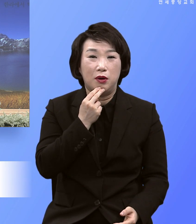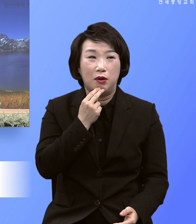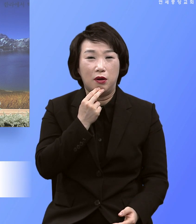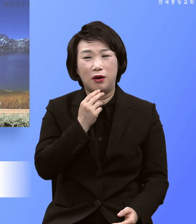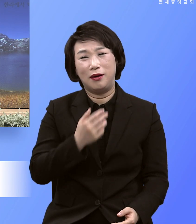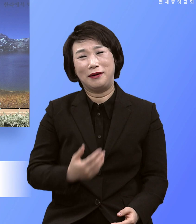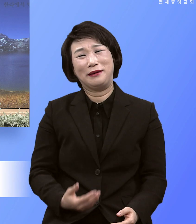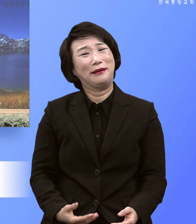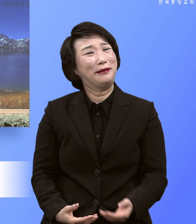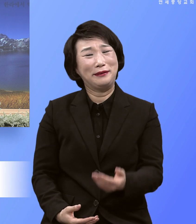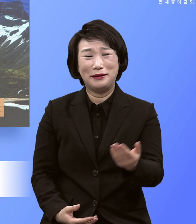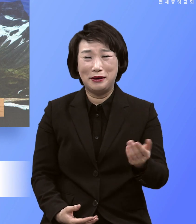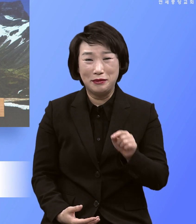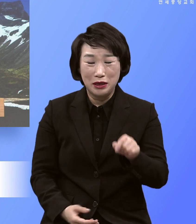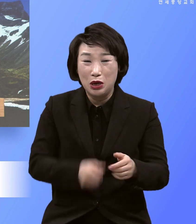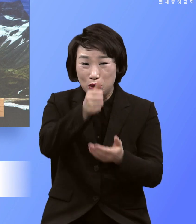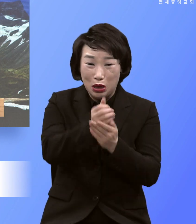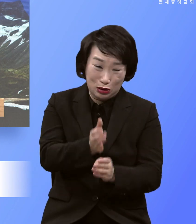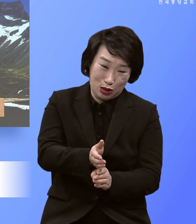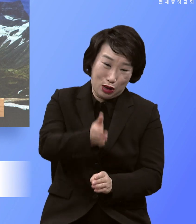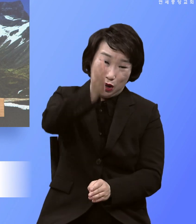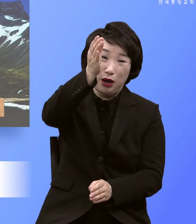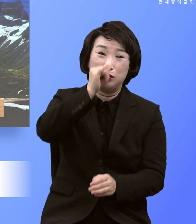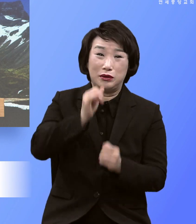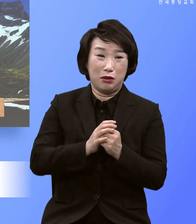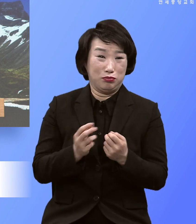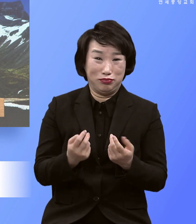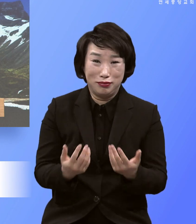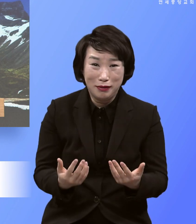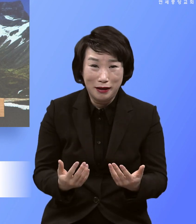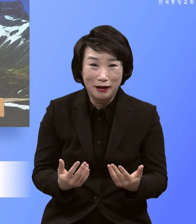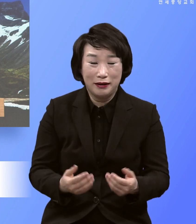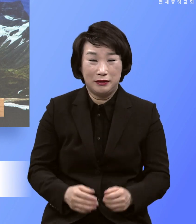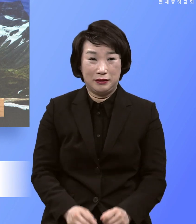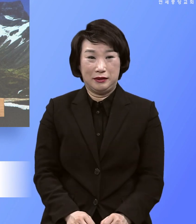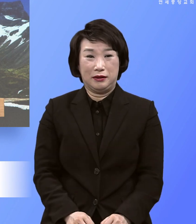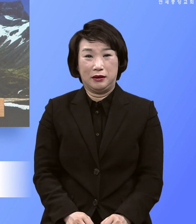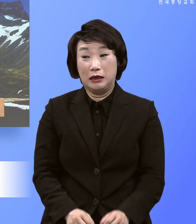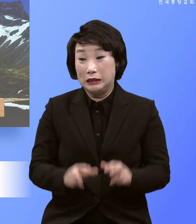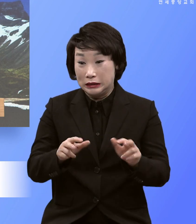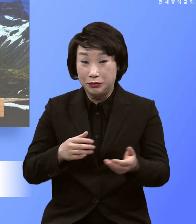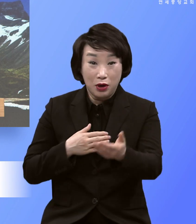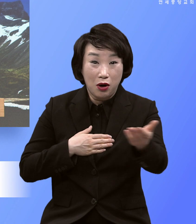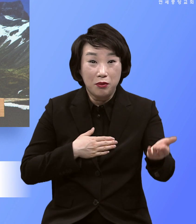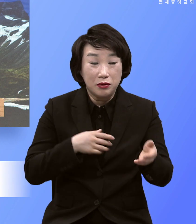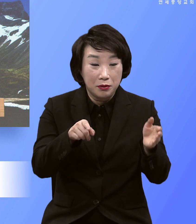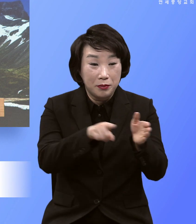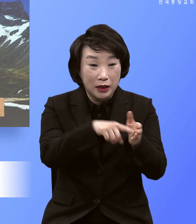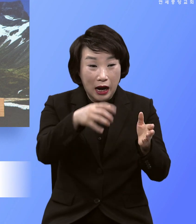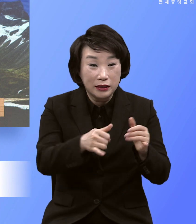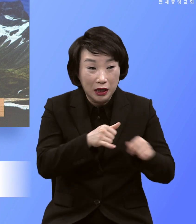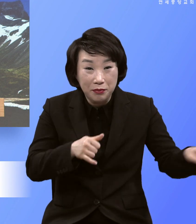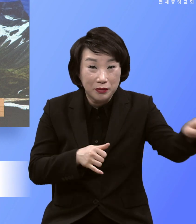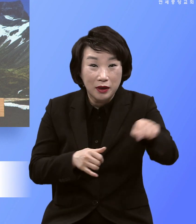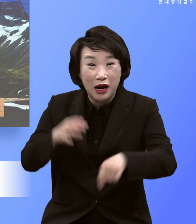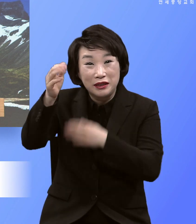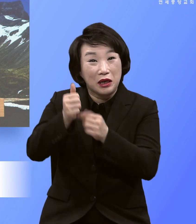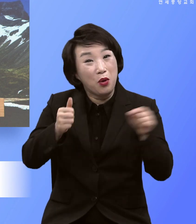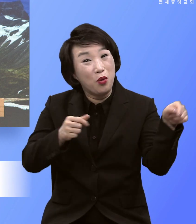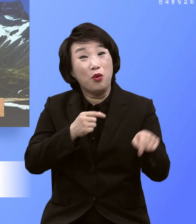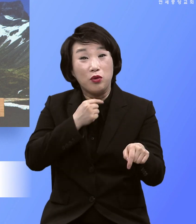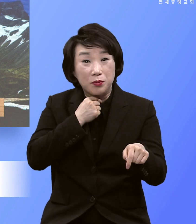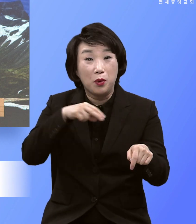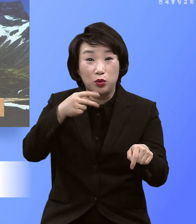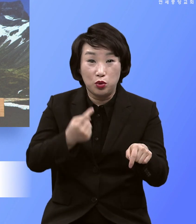자, 이 죄의 담에 가로막해서 그렇다는 것입니다. 지금 세상 사람들이 하나님 앞에 오고